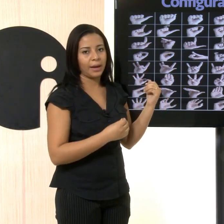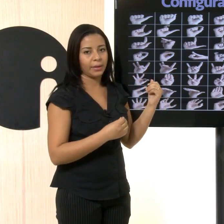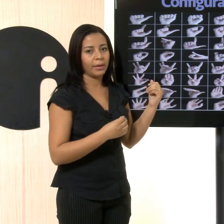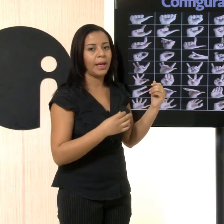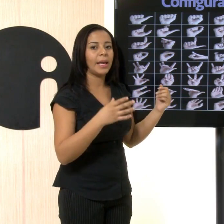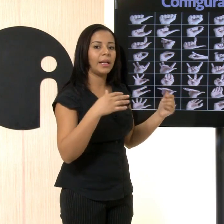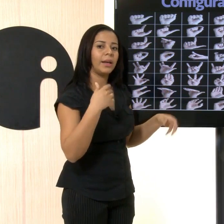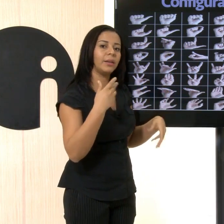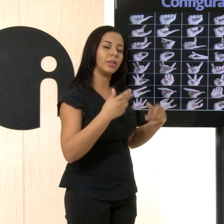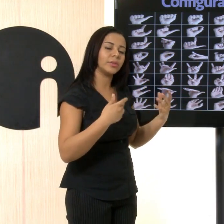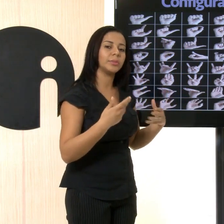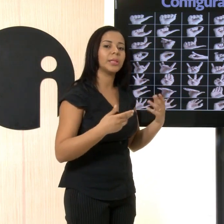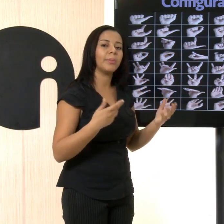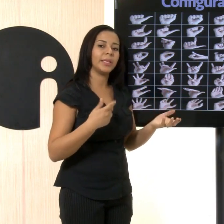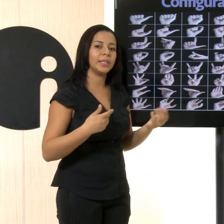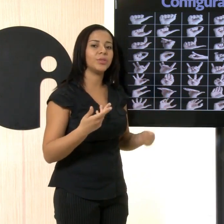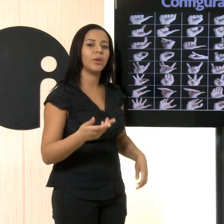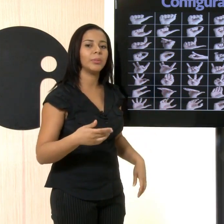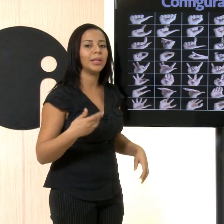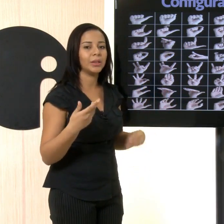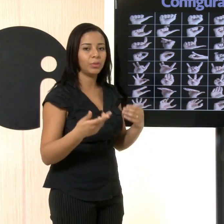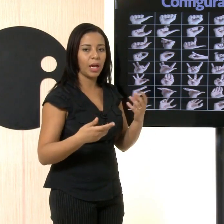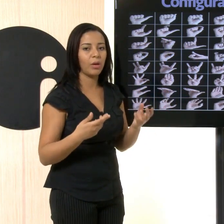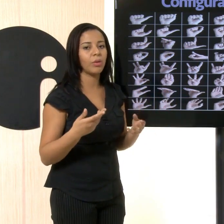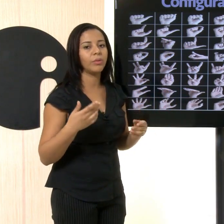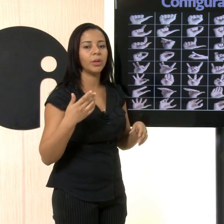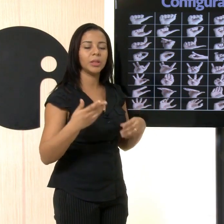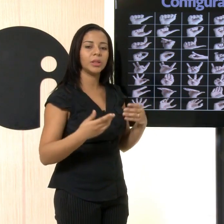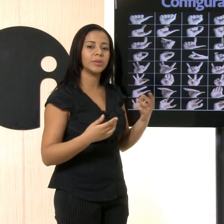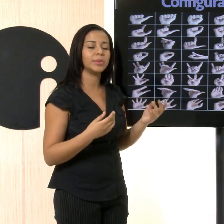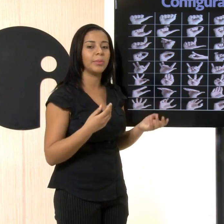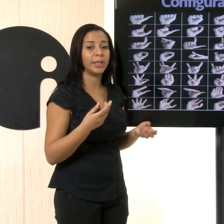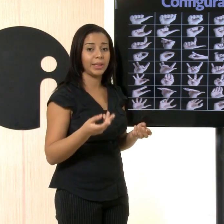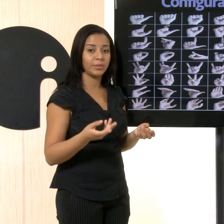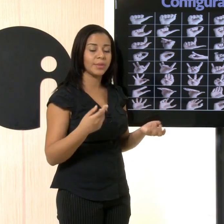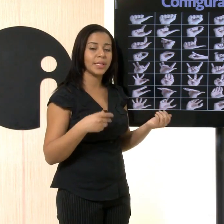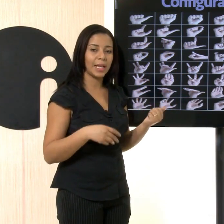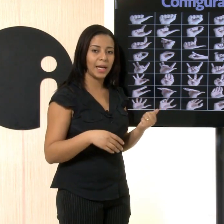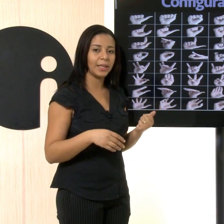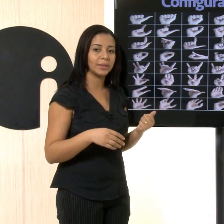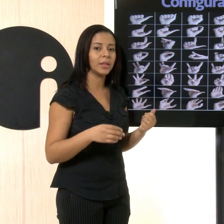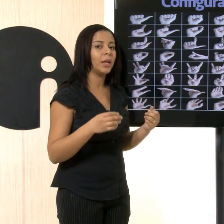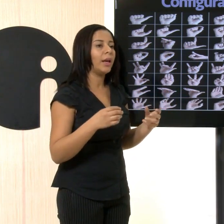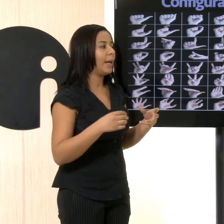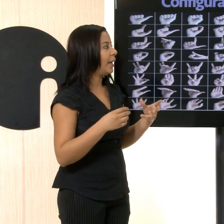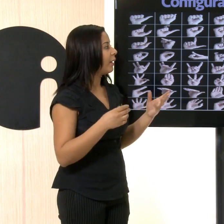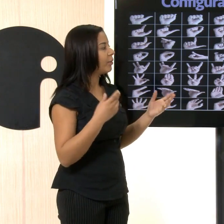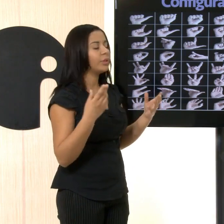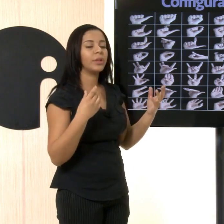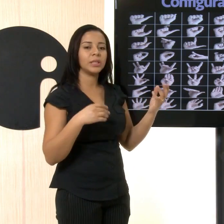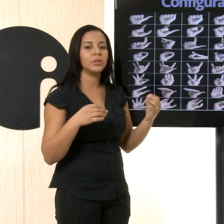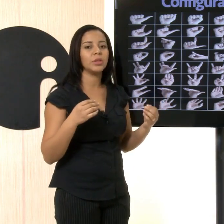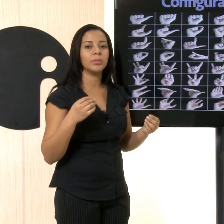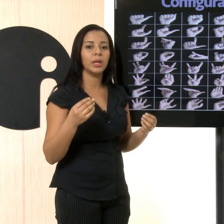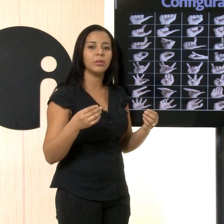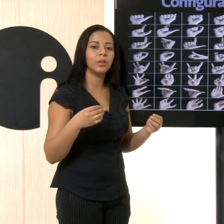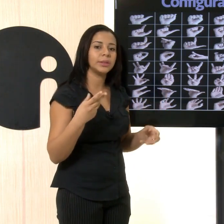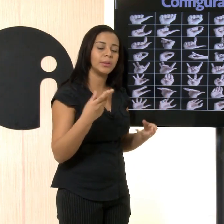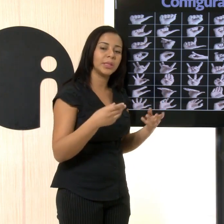decorar. Nós vamos aprender de forma natural. Conforme nós vamos aprendendo os sinais, a configuração de mão nós também